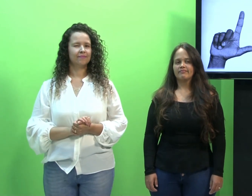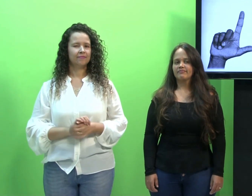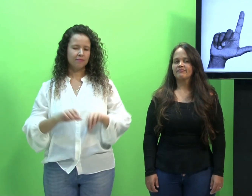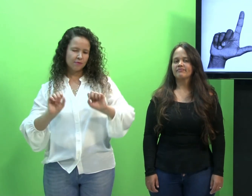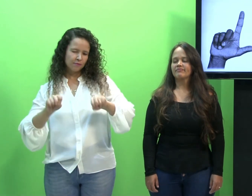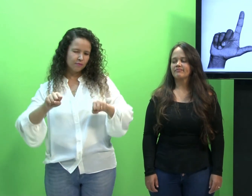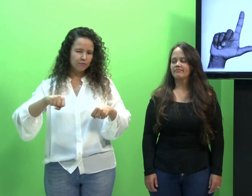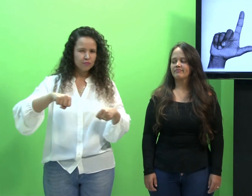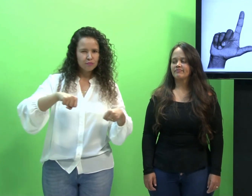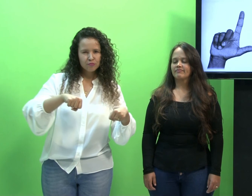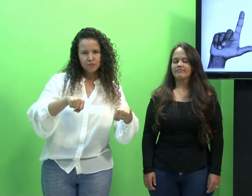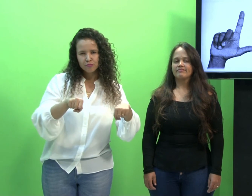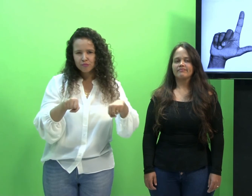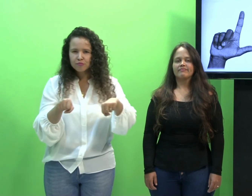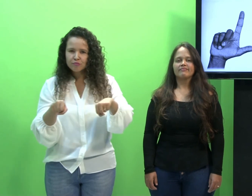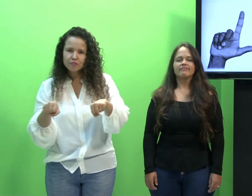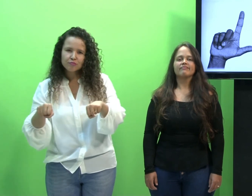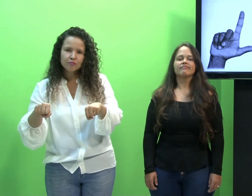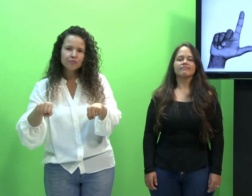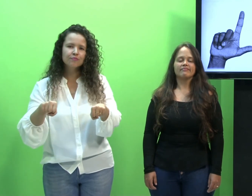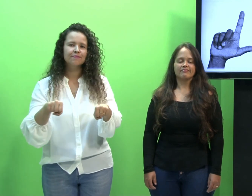Andar de moto.